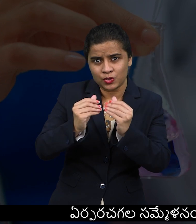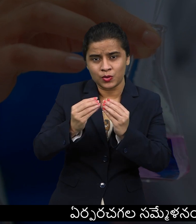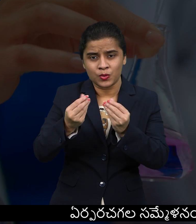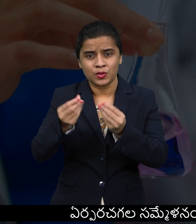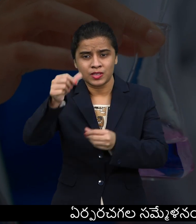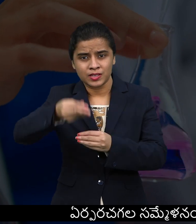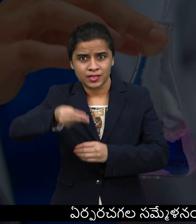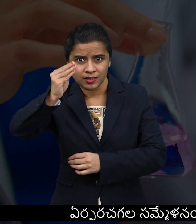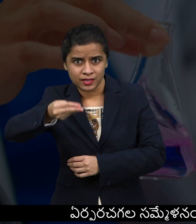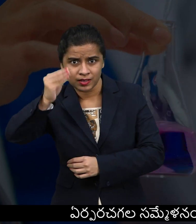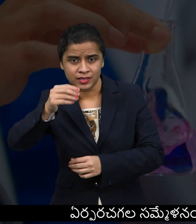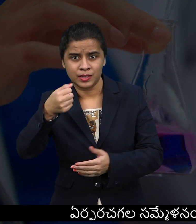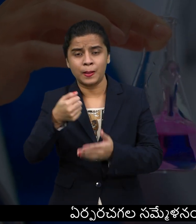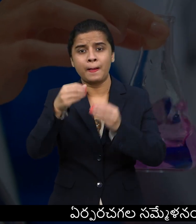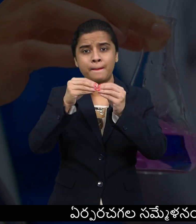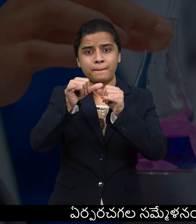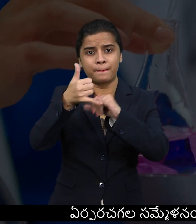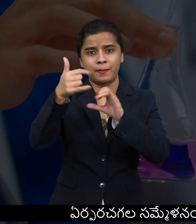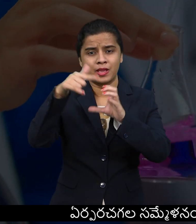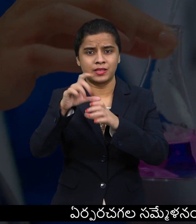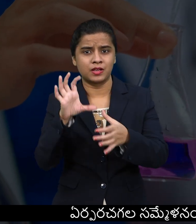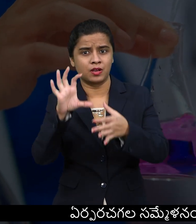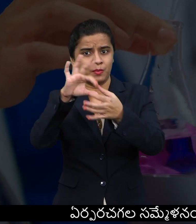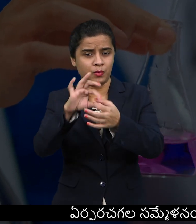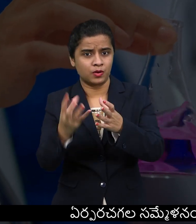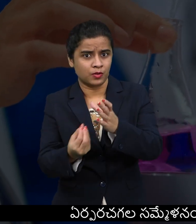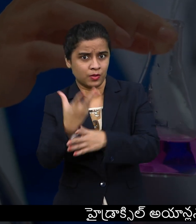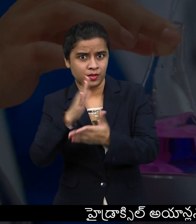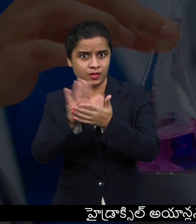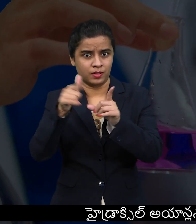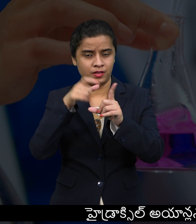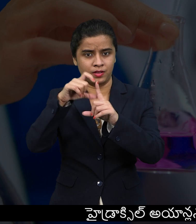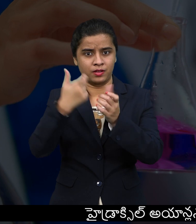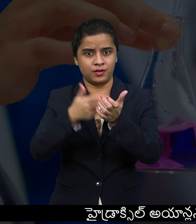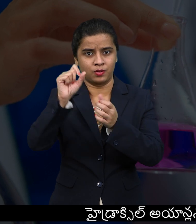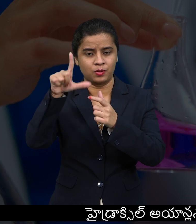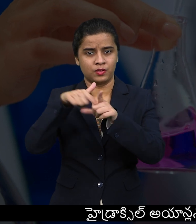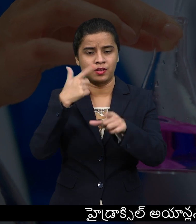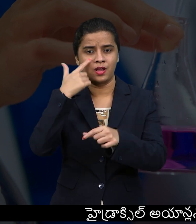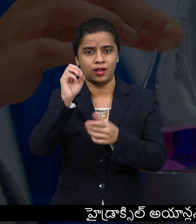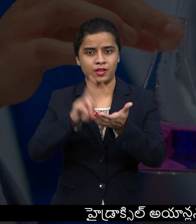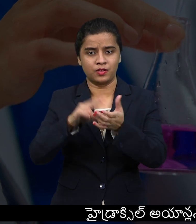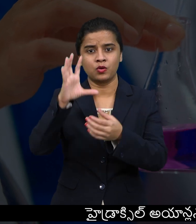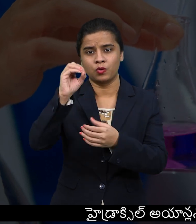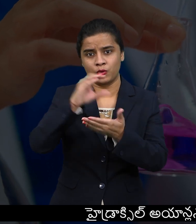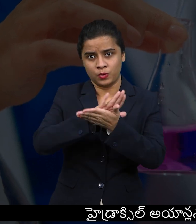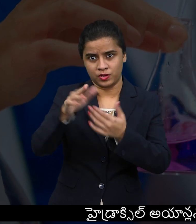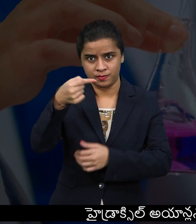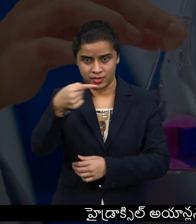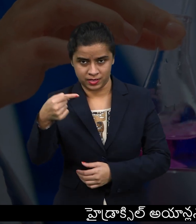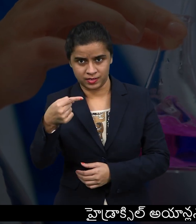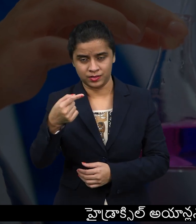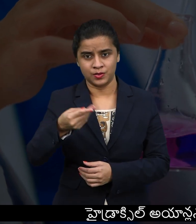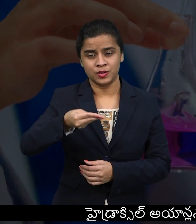ఏర్పరచగల సమ్మేళనం అయితే, బేస్ అనేది ద్రావణంలో హైడ్రాక్సిల్ అయాన్లను OH